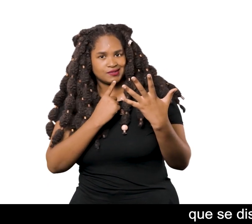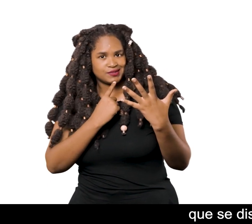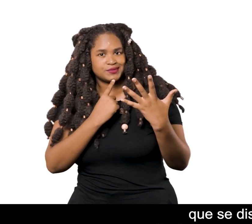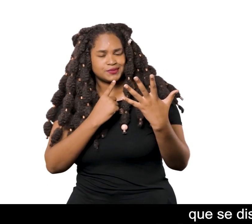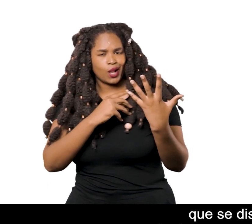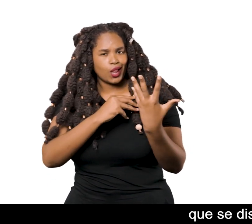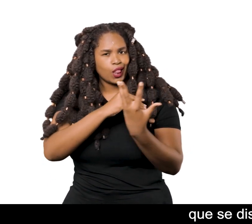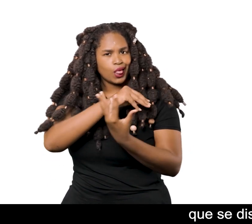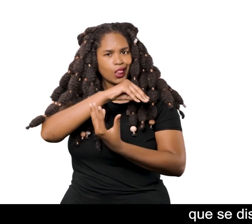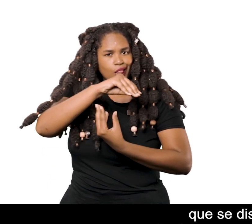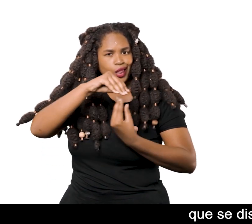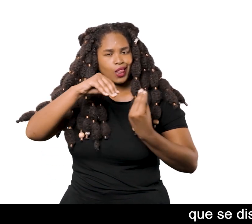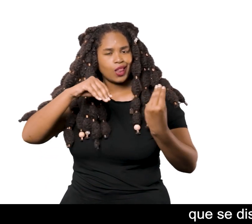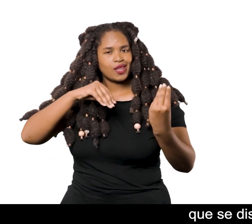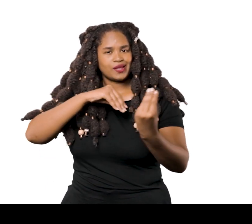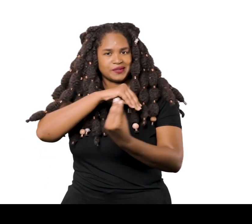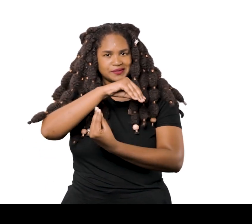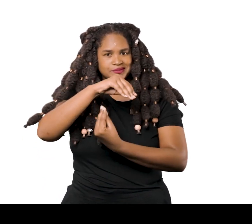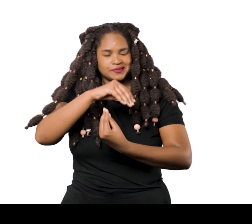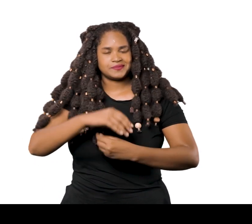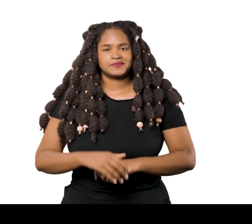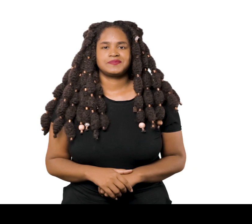distribuem ligeiramente na transversal.